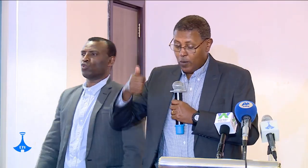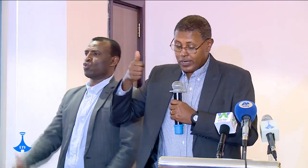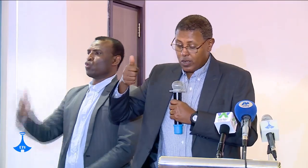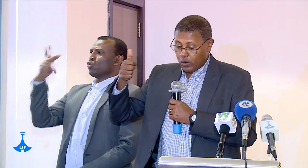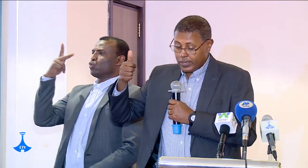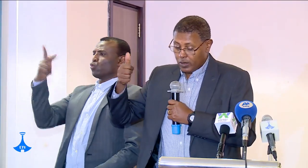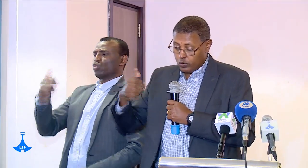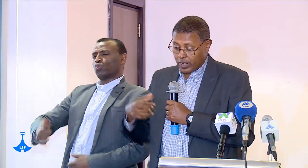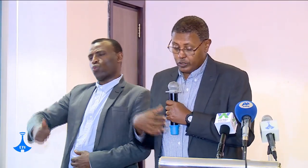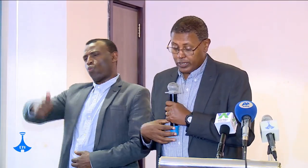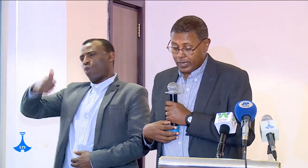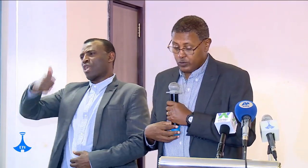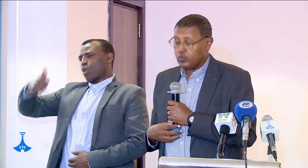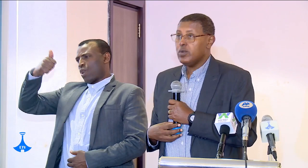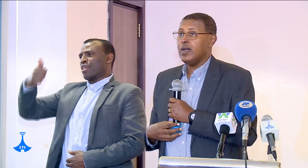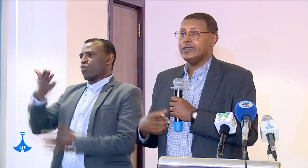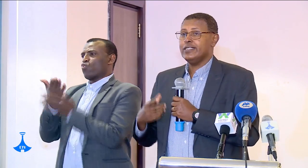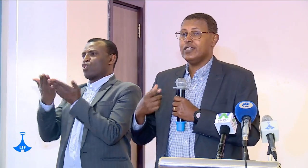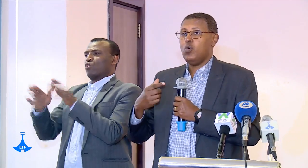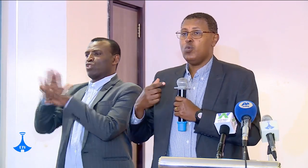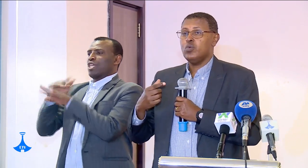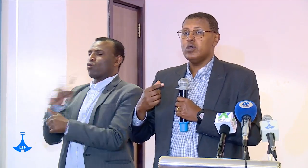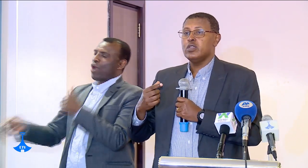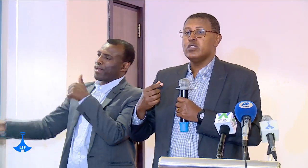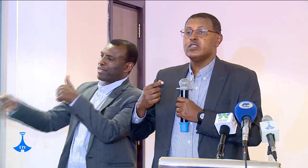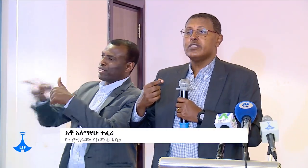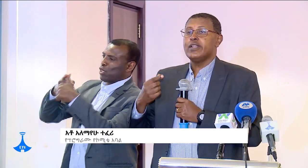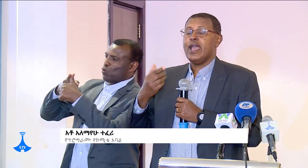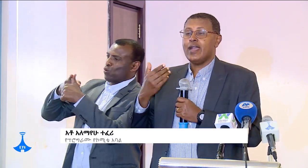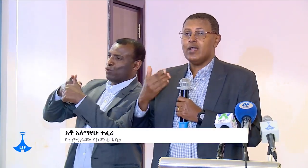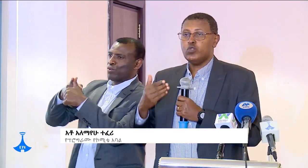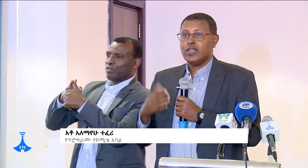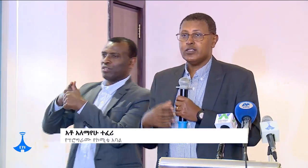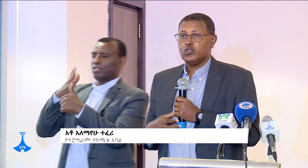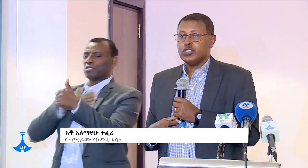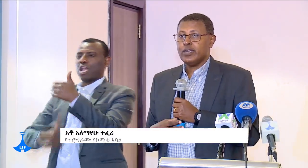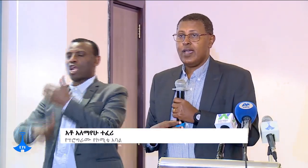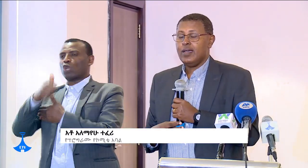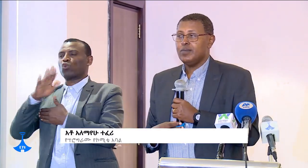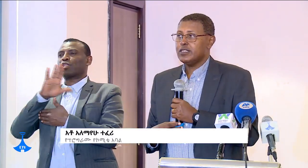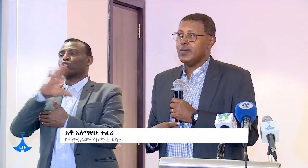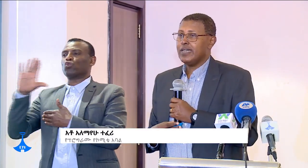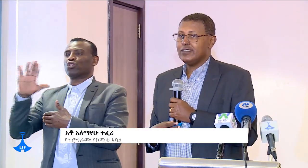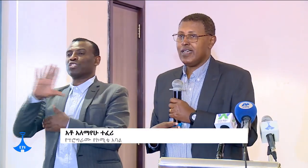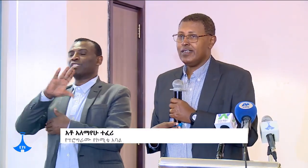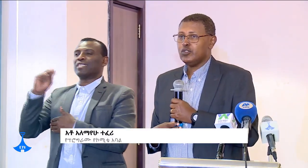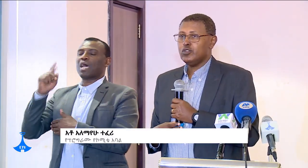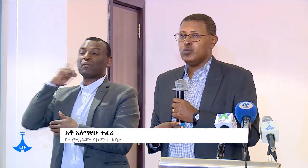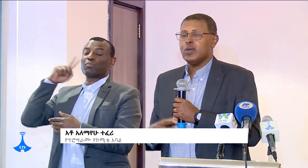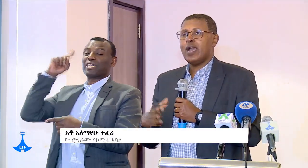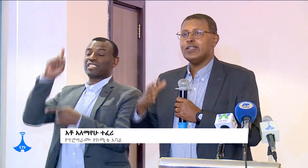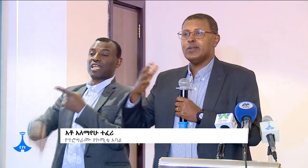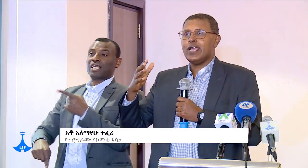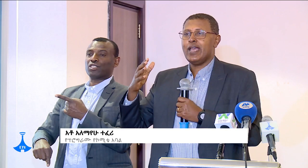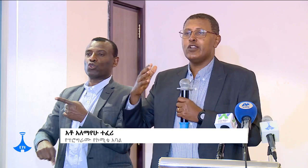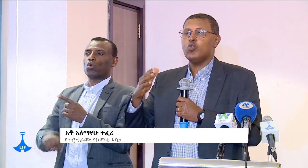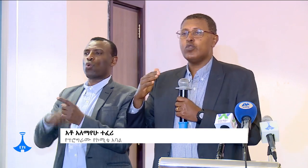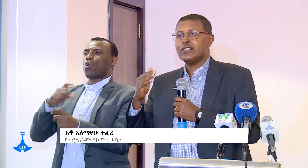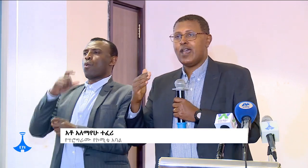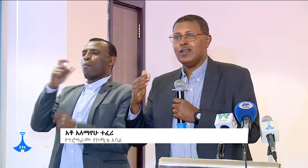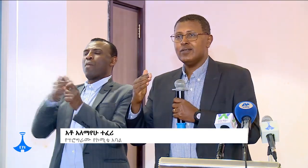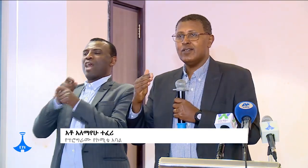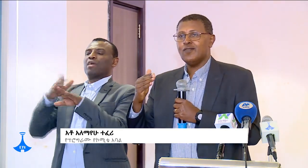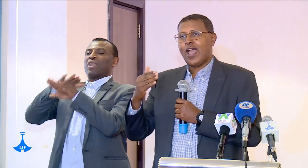ሶስት ጉዳ ዋና ጉዳዮች ላይ ነው። አንደኛው ስለያ አካል ጉዳተኞችና በስማት ዛናቹ ባለም ላይ